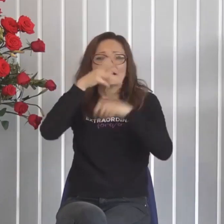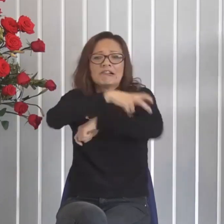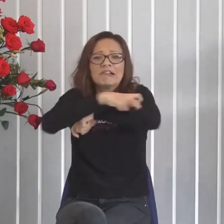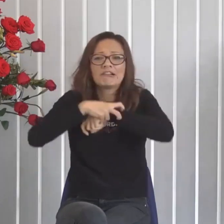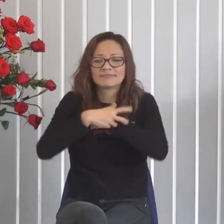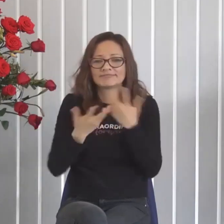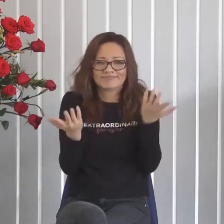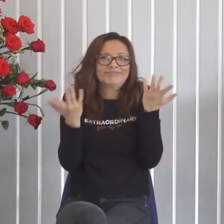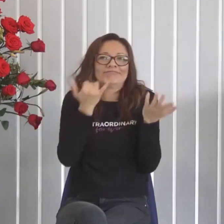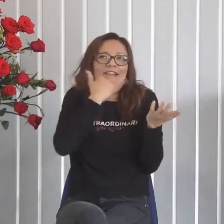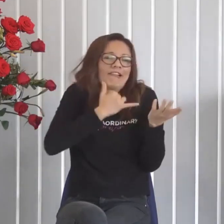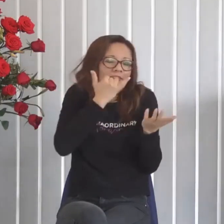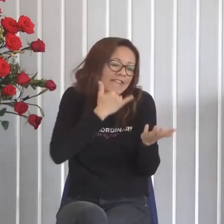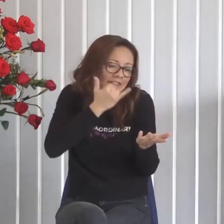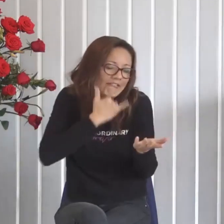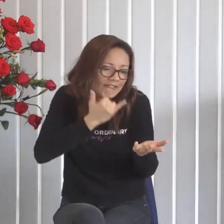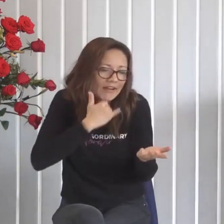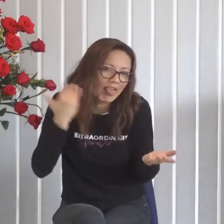ladrón.